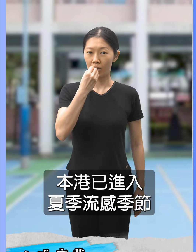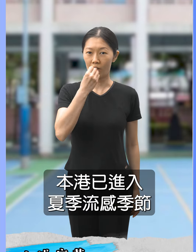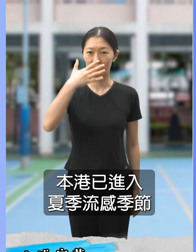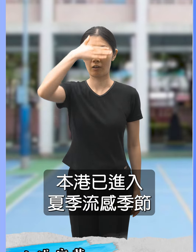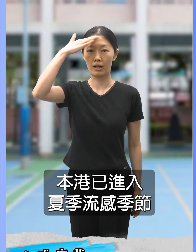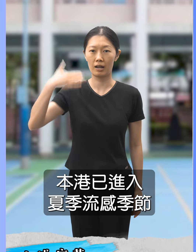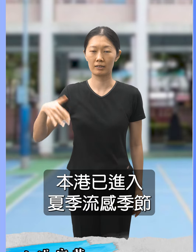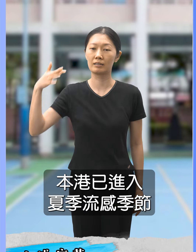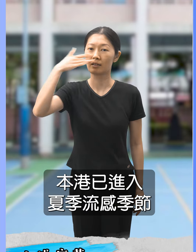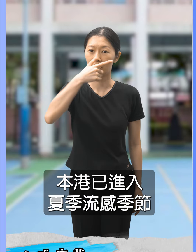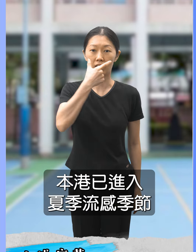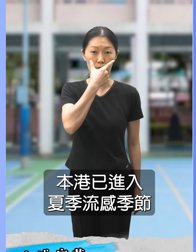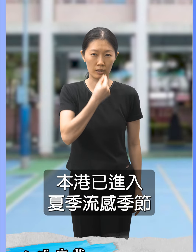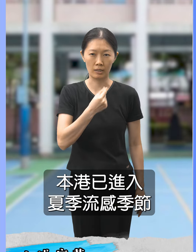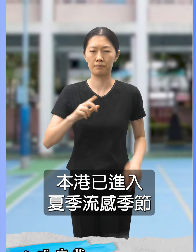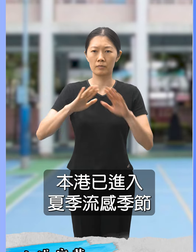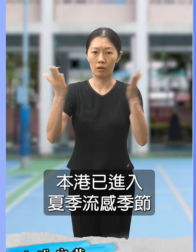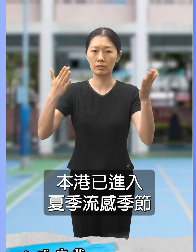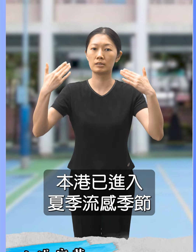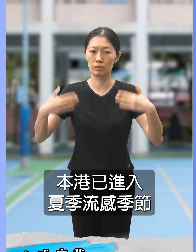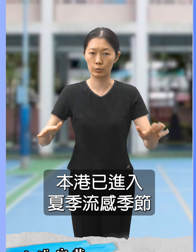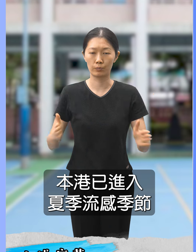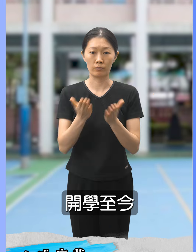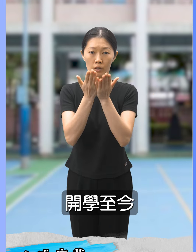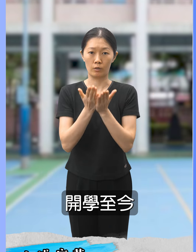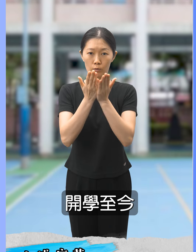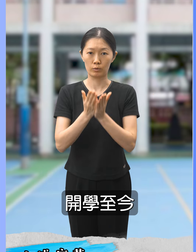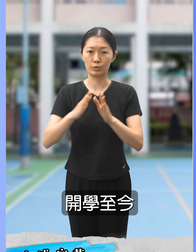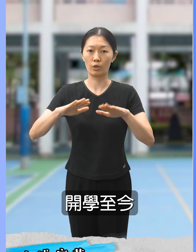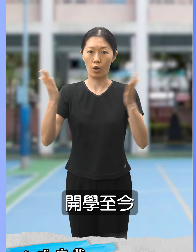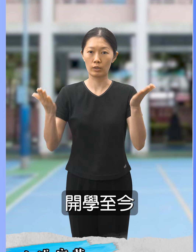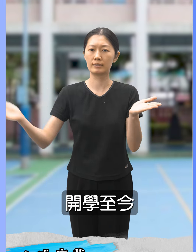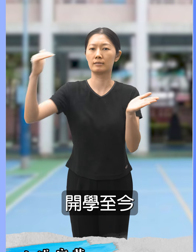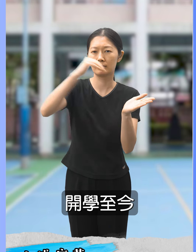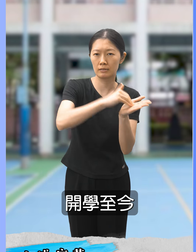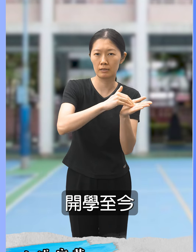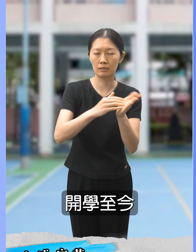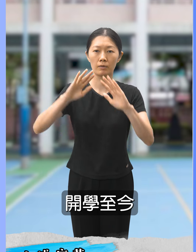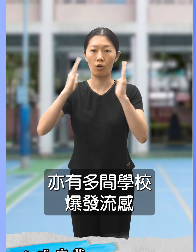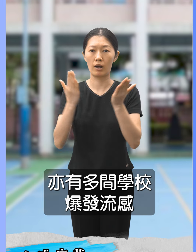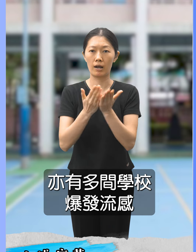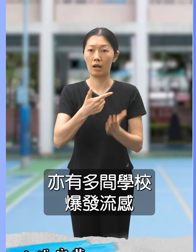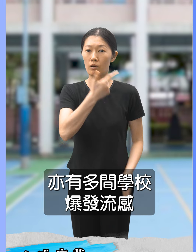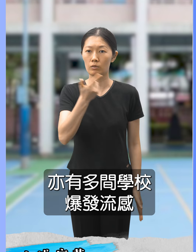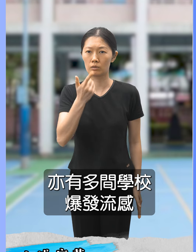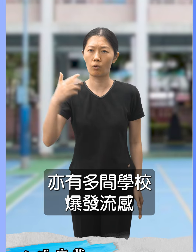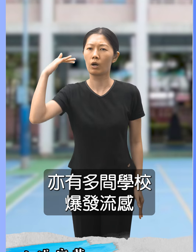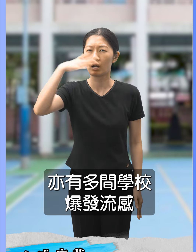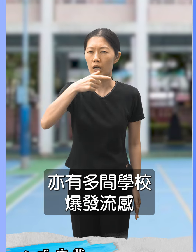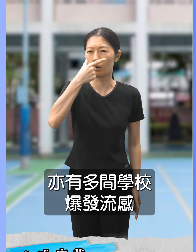本港已進入夏季流感季節，開學至今，亦有多間學校爆